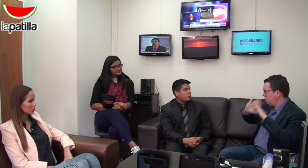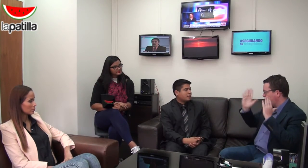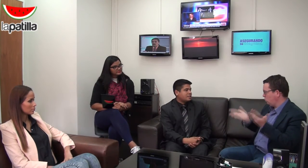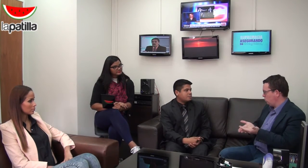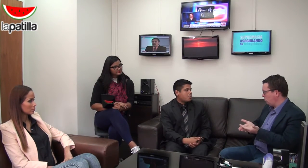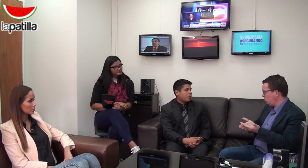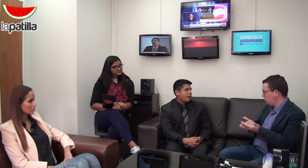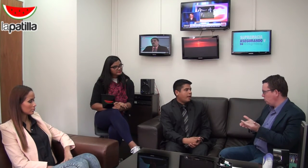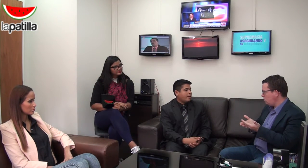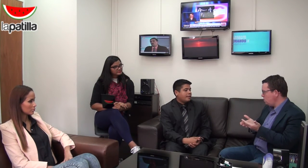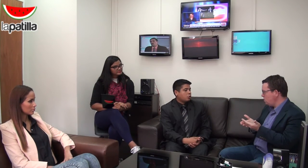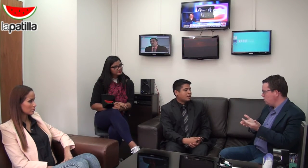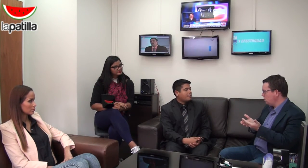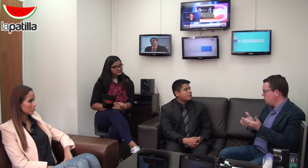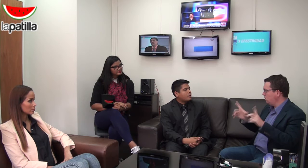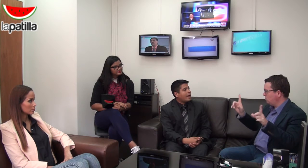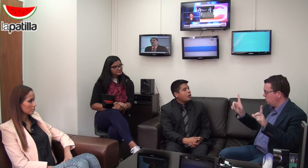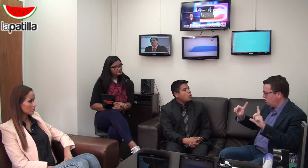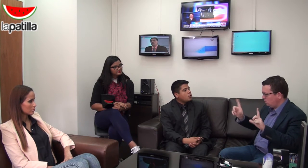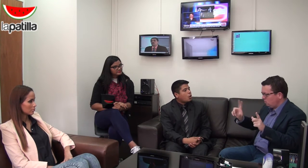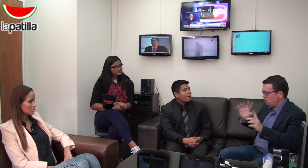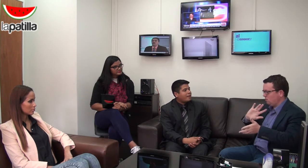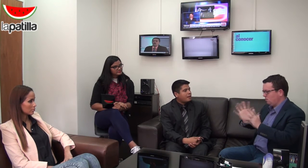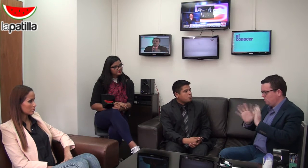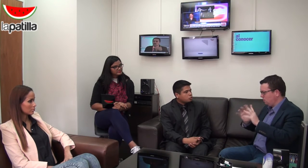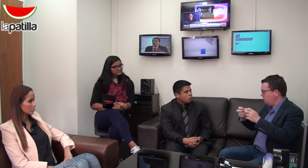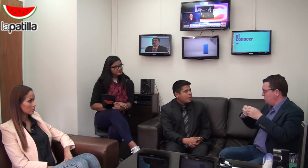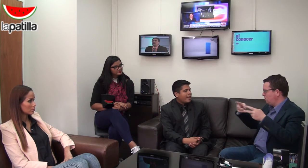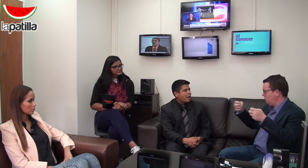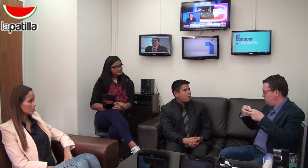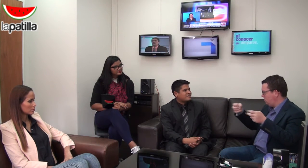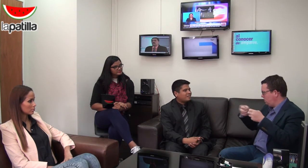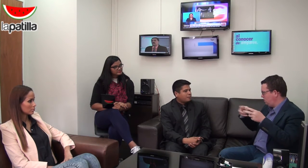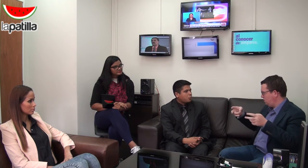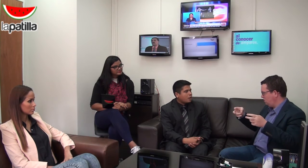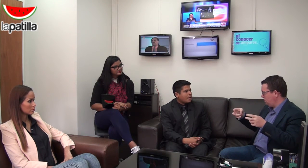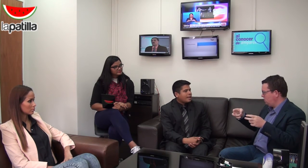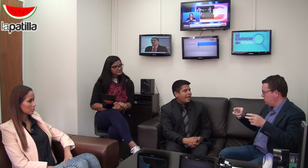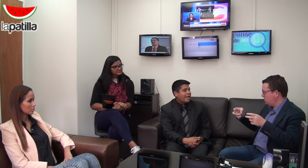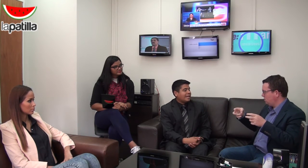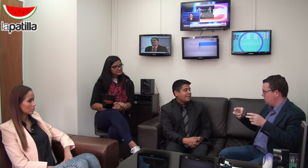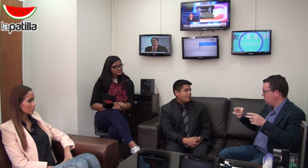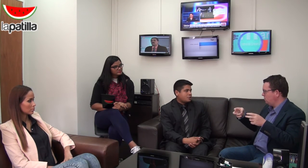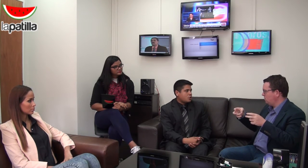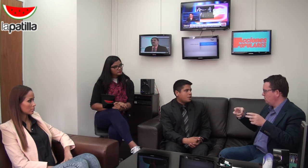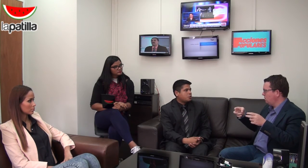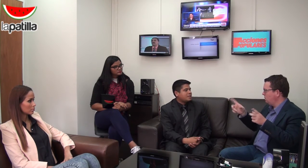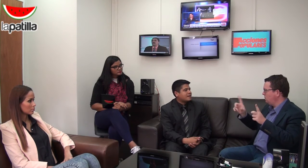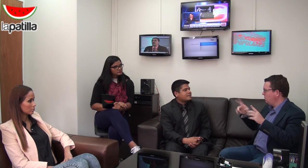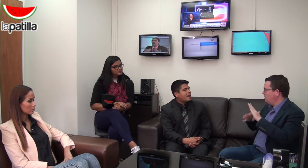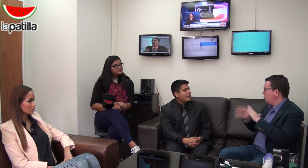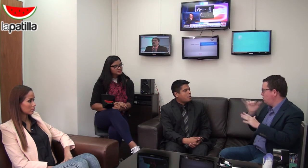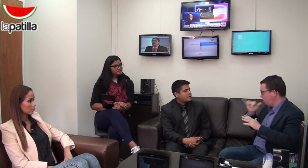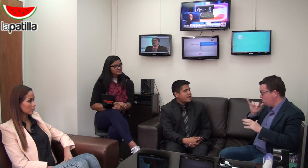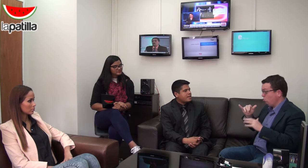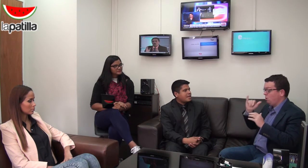importantísimo porque denota que Venezuela es el único país del mundo en el cual se estipula que en la televisión debe utilizarse la lengua de señas y la